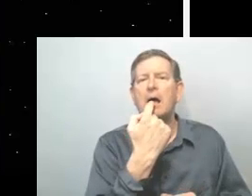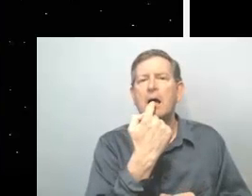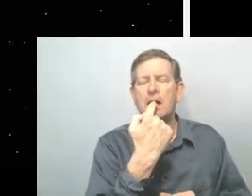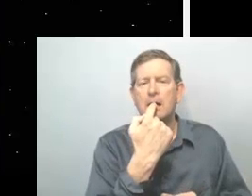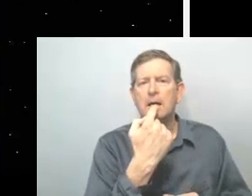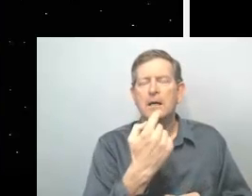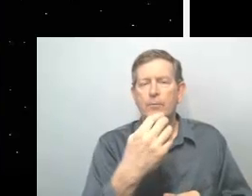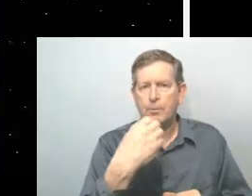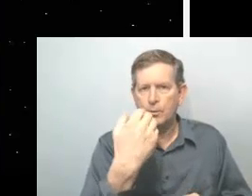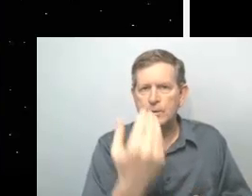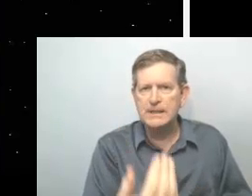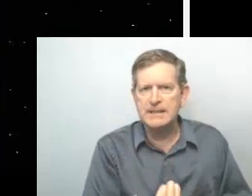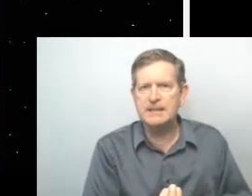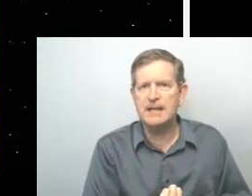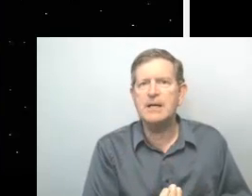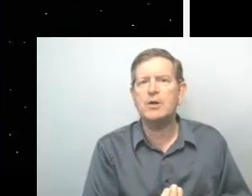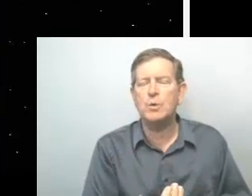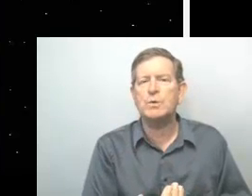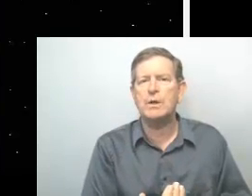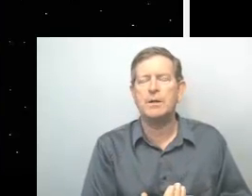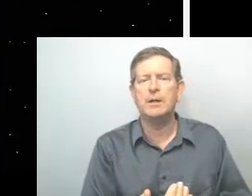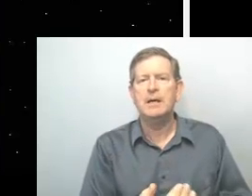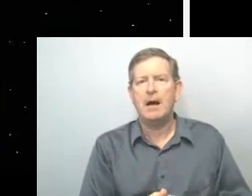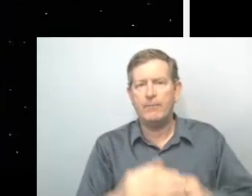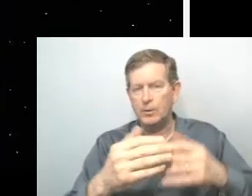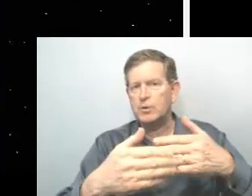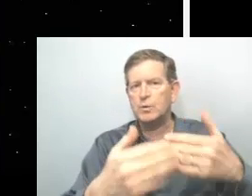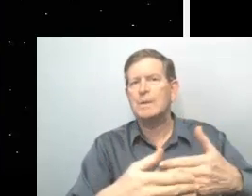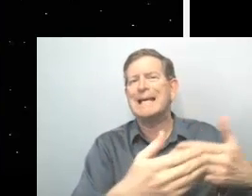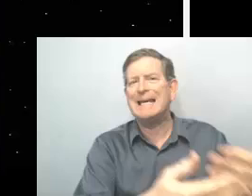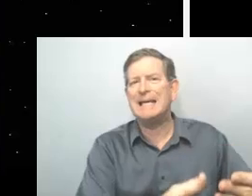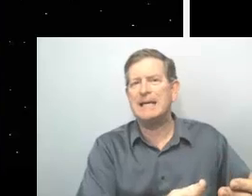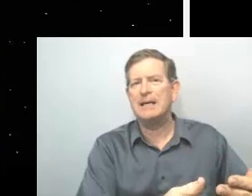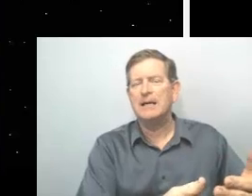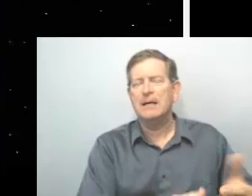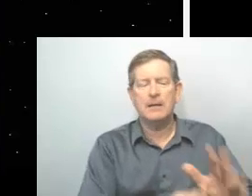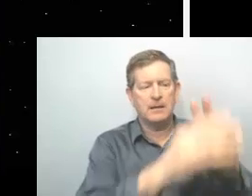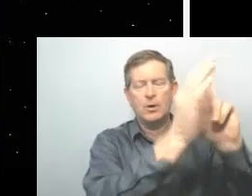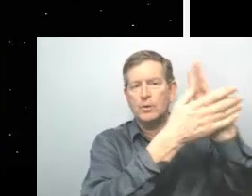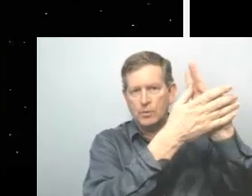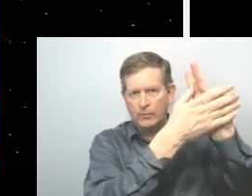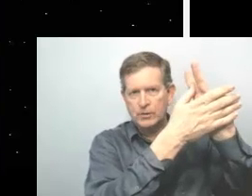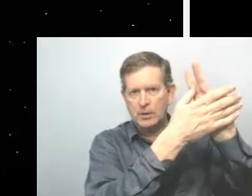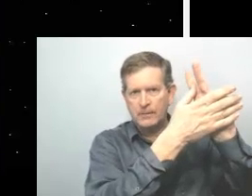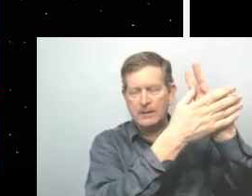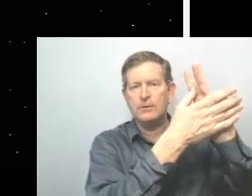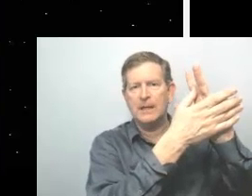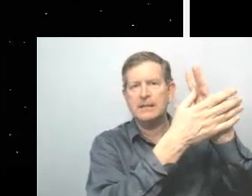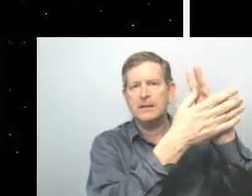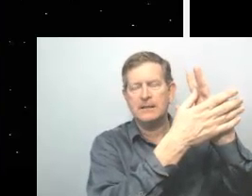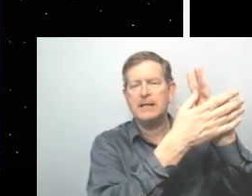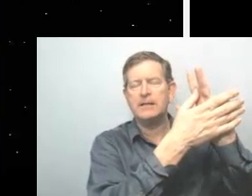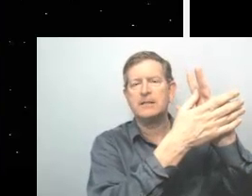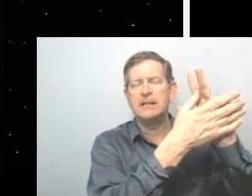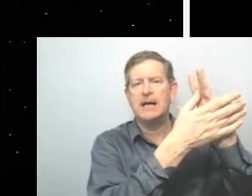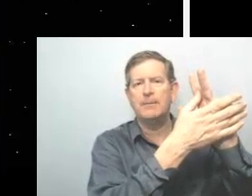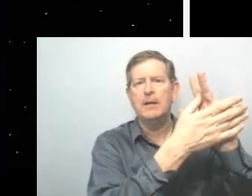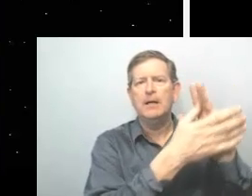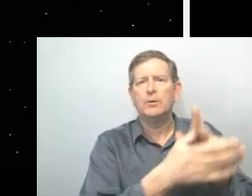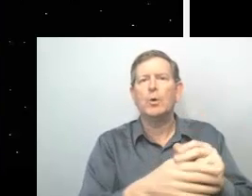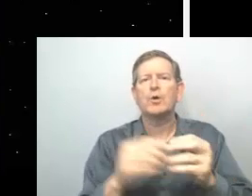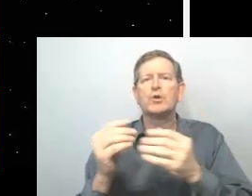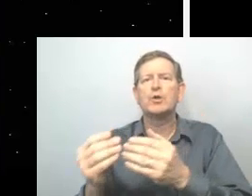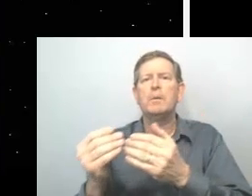prépare, Vous prononcez cette dernière consonne avant le son « et ». quand vous enlevez la dernière